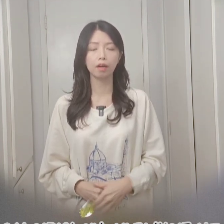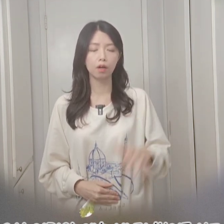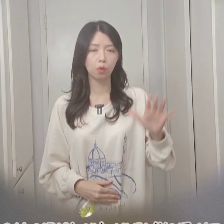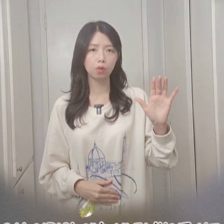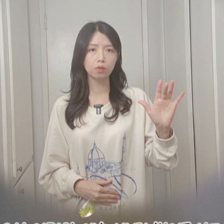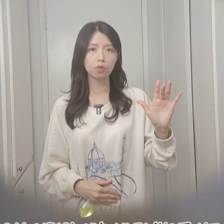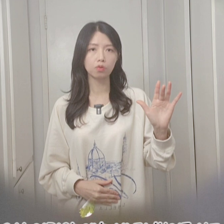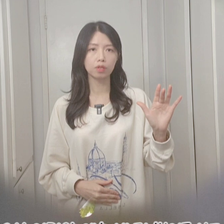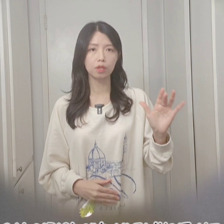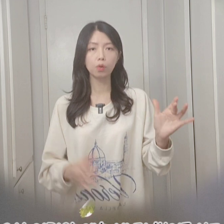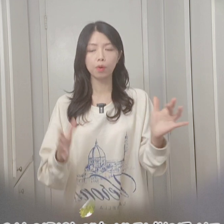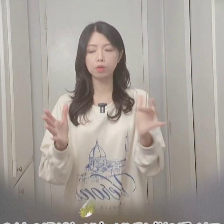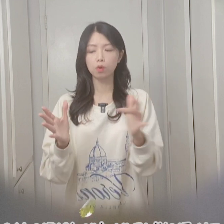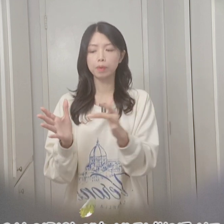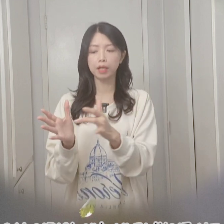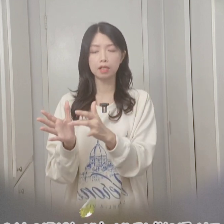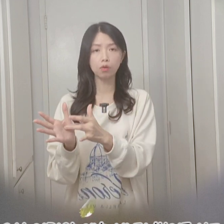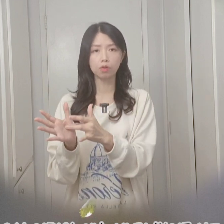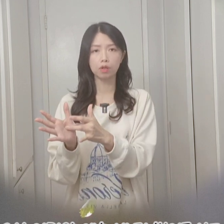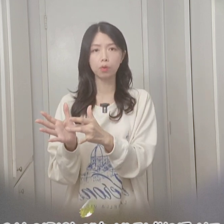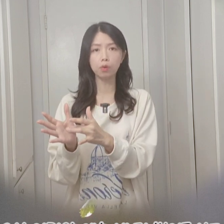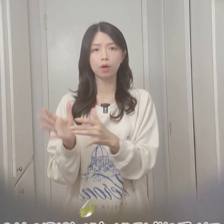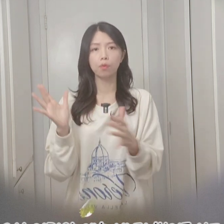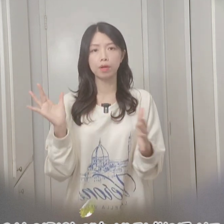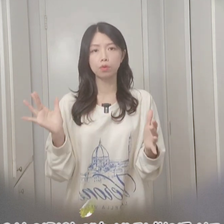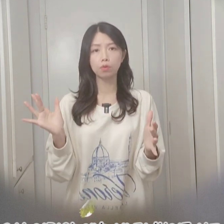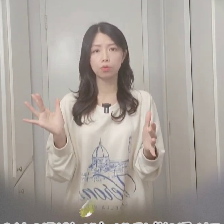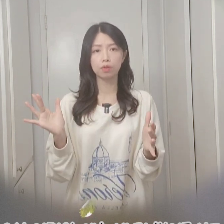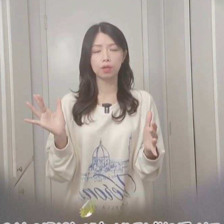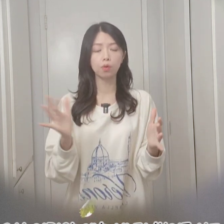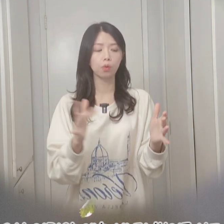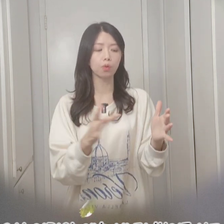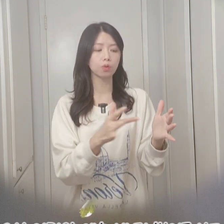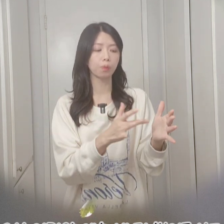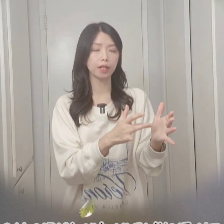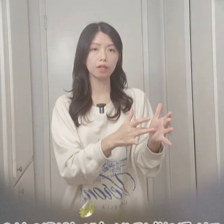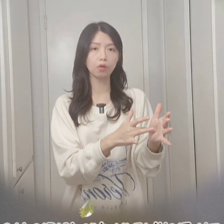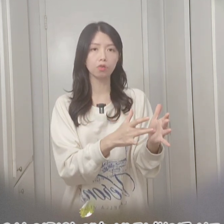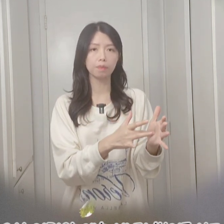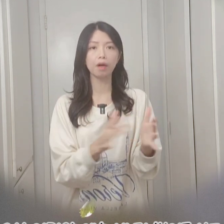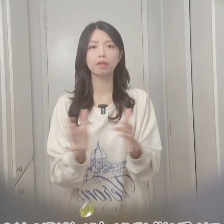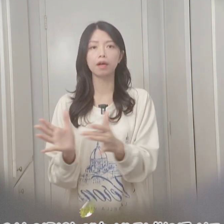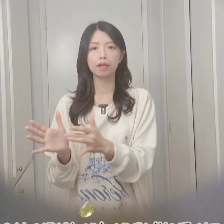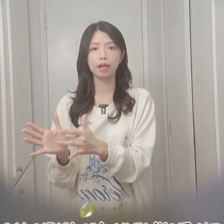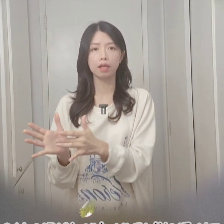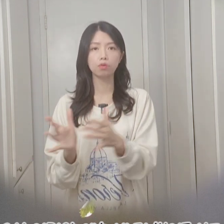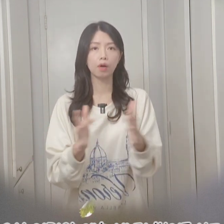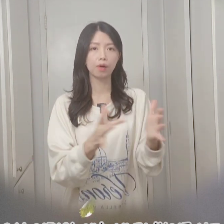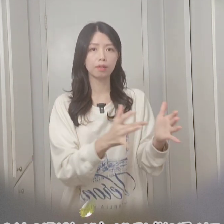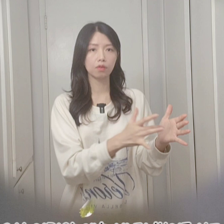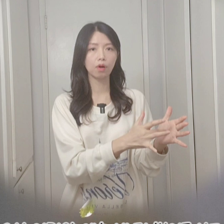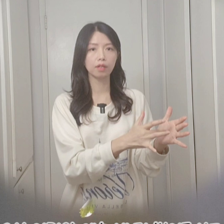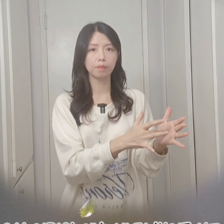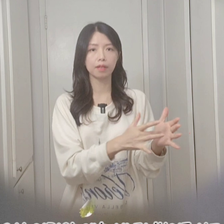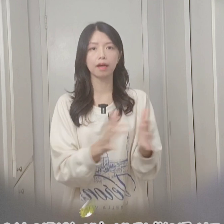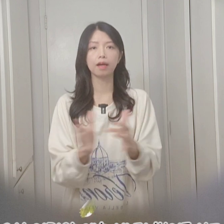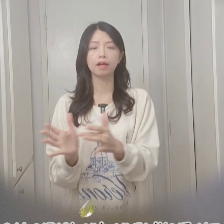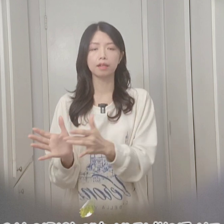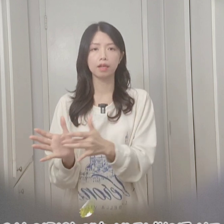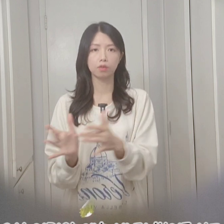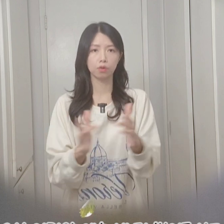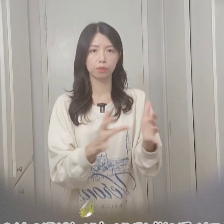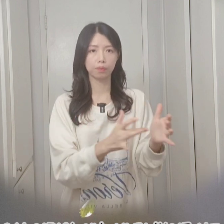건데요. 오른손 중지로 왼손 바닥 찍어주시고 왼손 중지로 오른손 바닥 찍어주시면 예수라고 한 뜻의 수어가